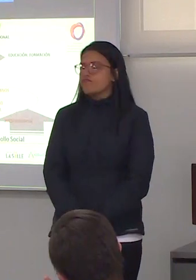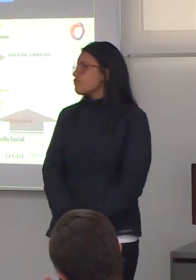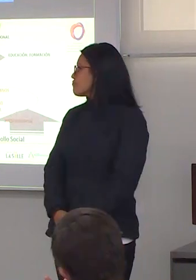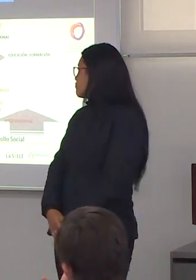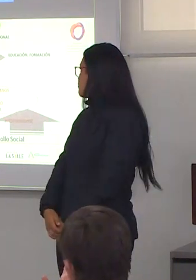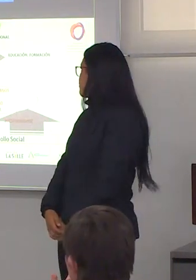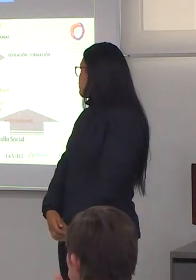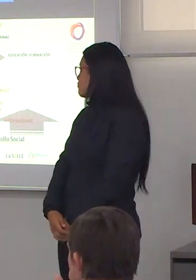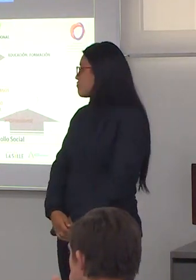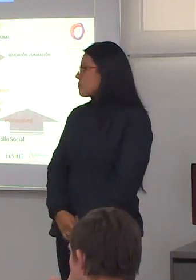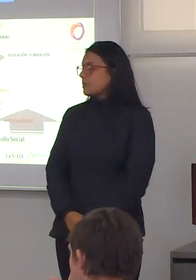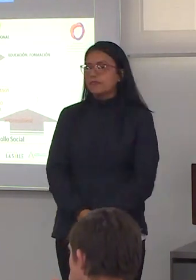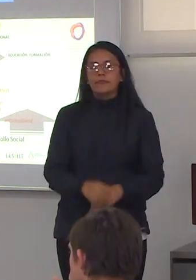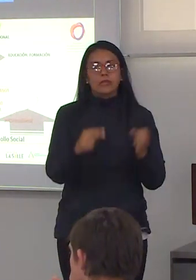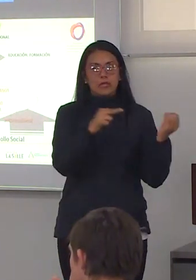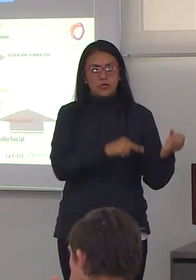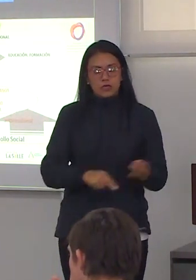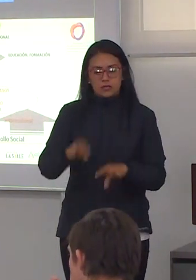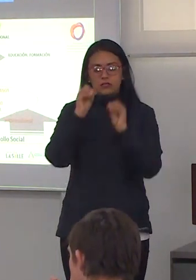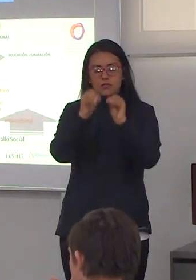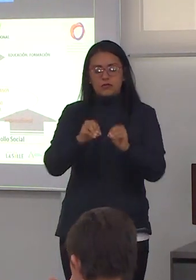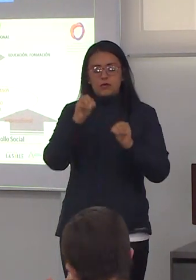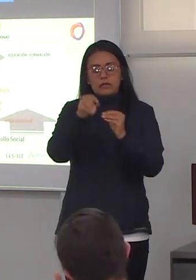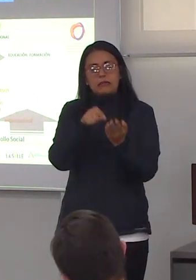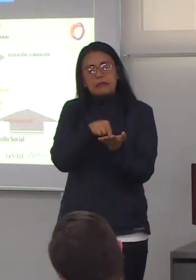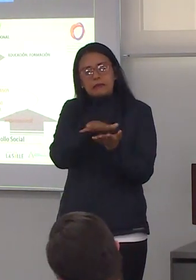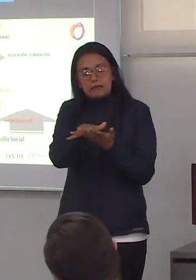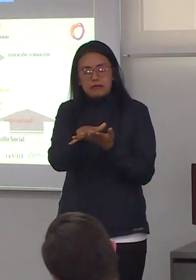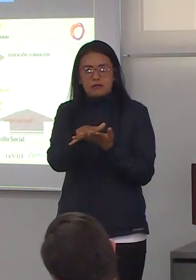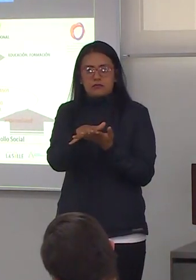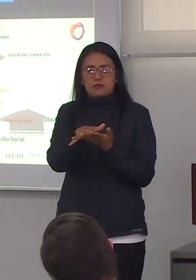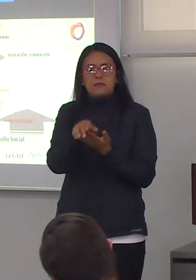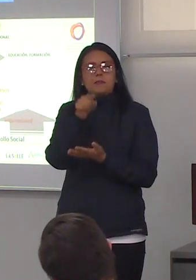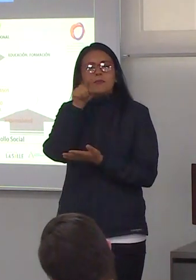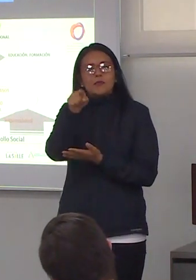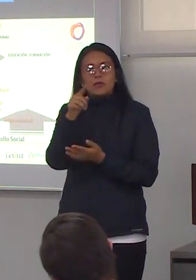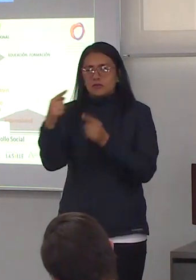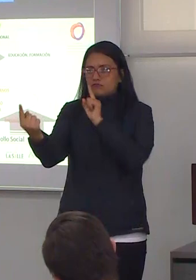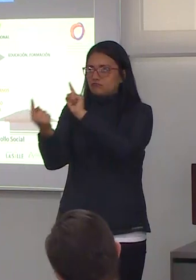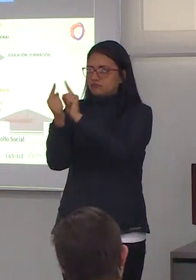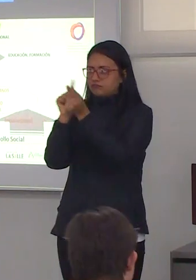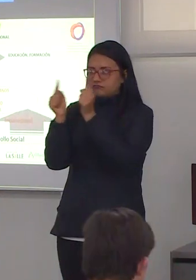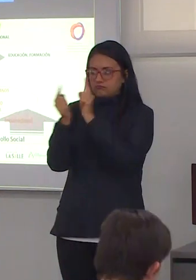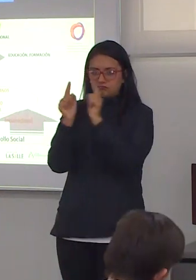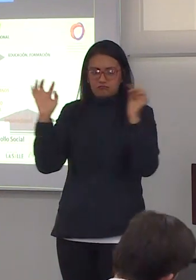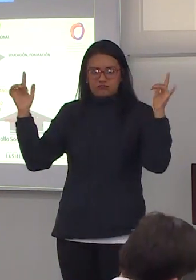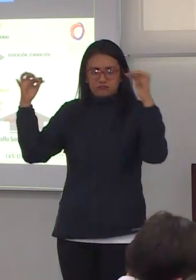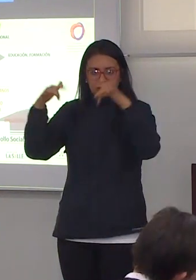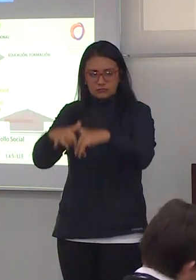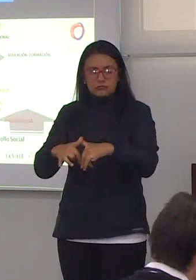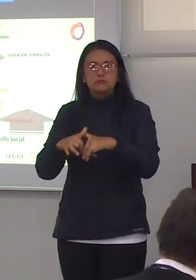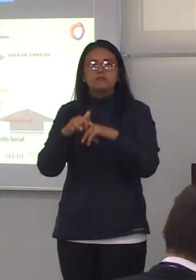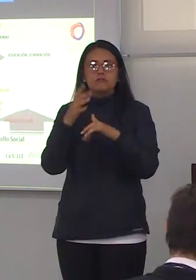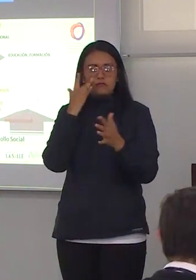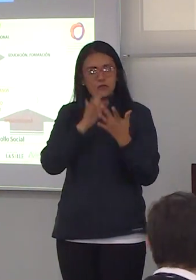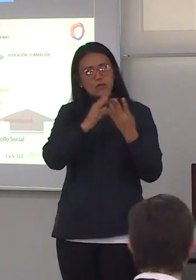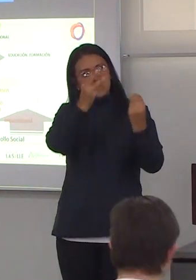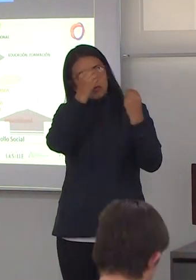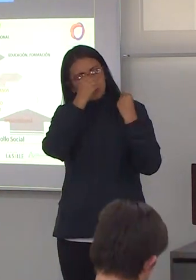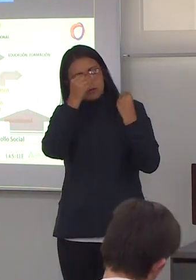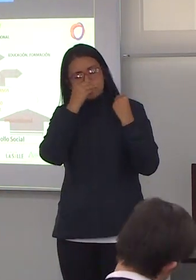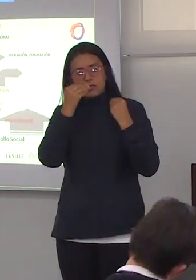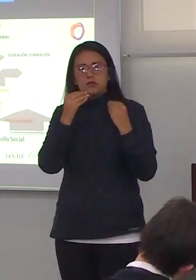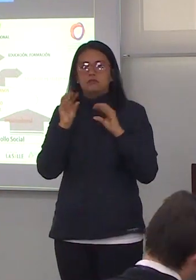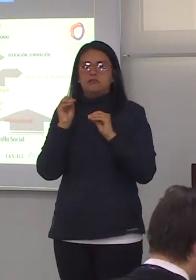educación y formación es otro de nuestros ejes por eso parte de este encuentro tiene que ver con formar y educar